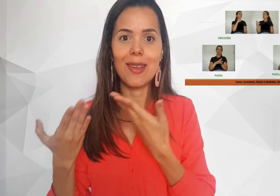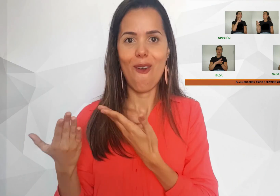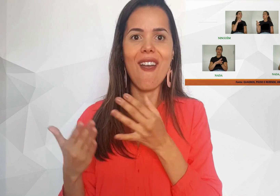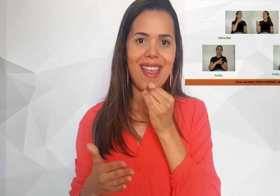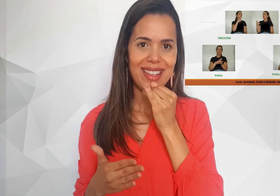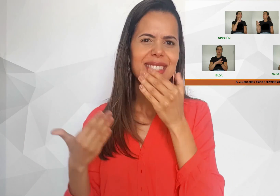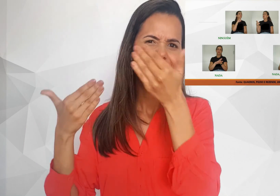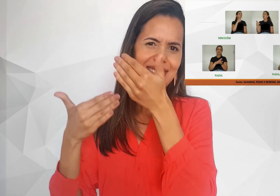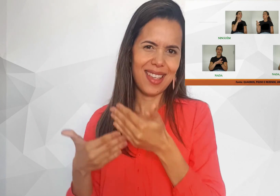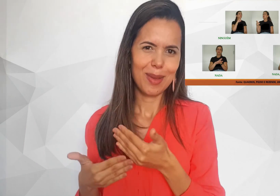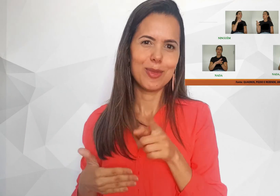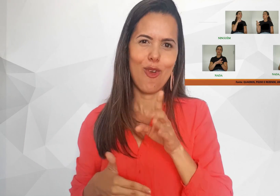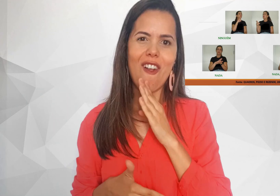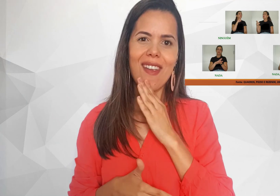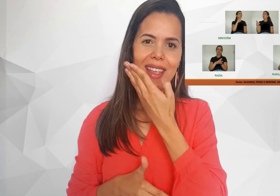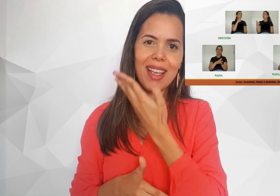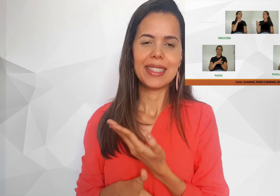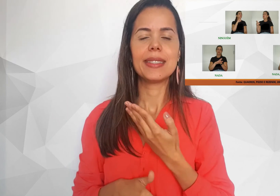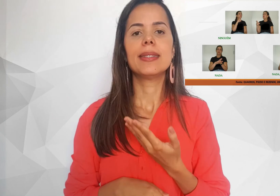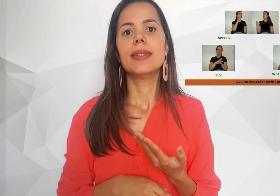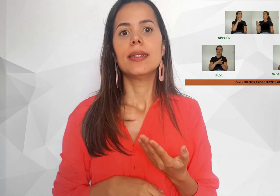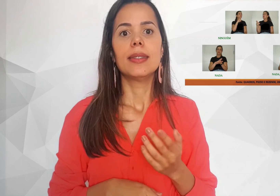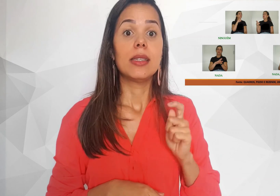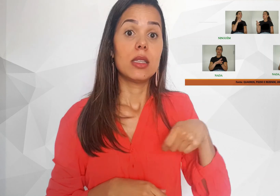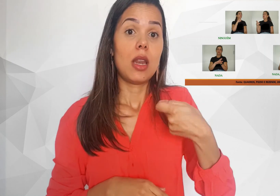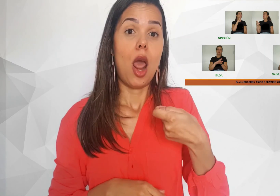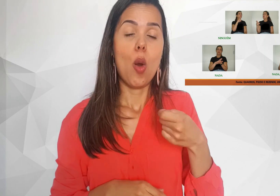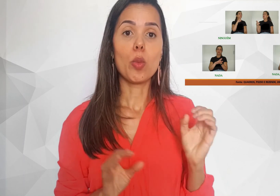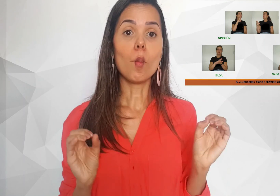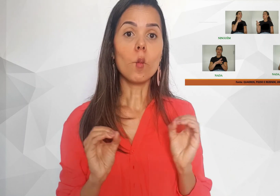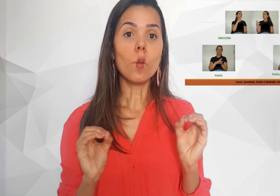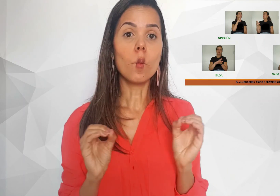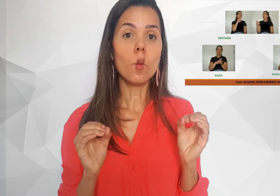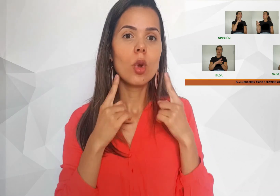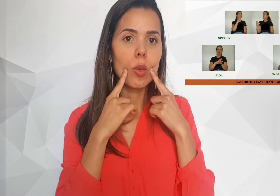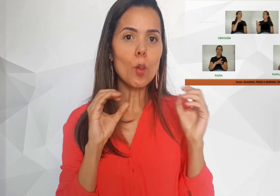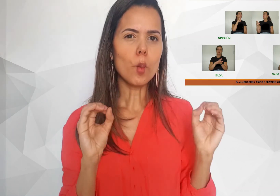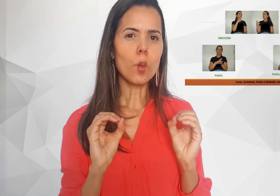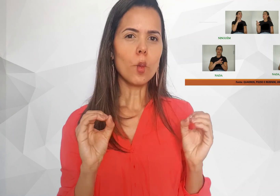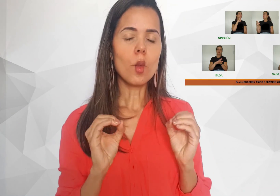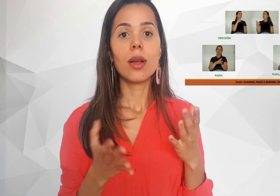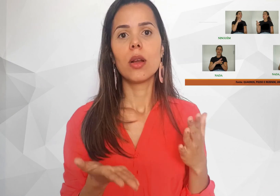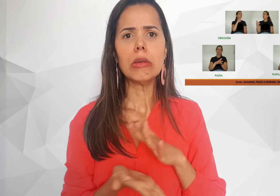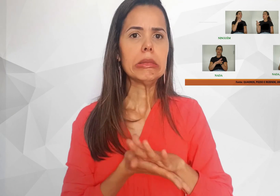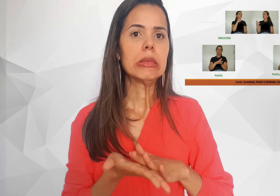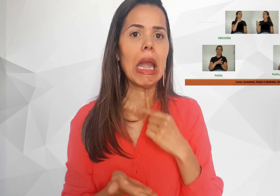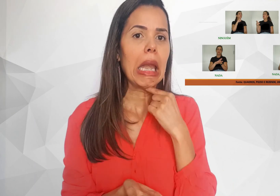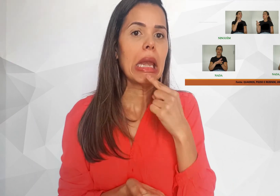aqui eu trago alguns exemplos para vocês, do sinal de ninguém, nada, né,